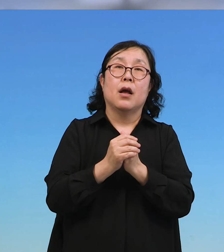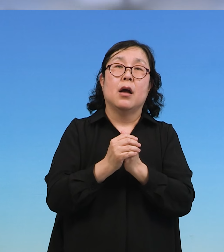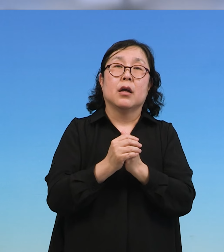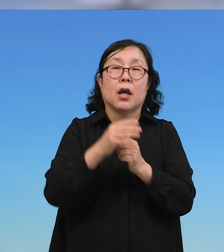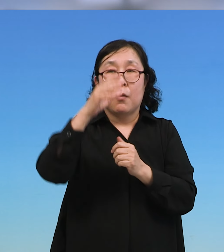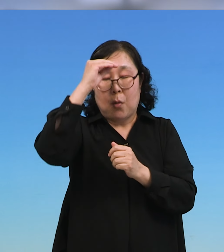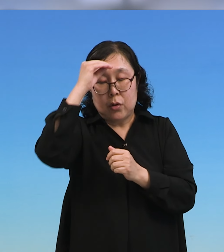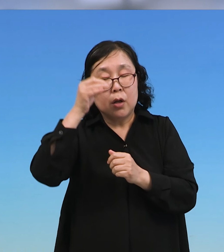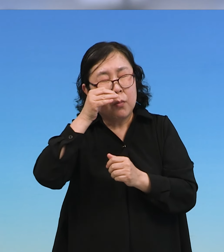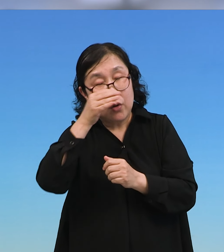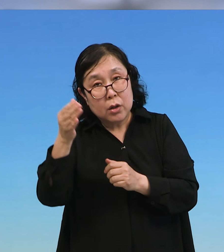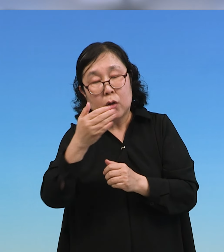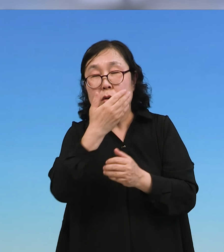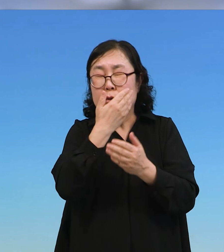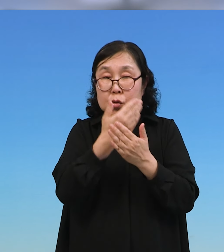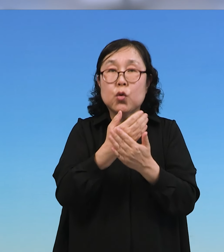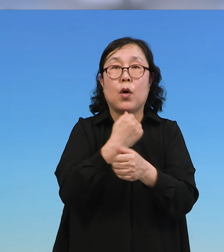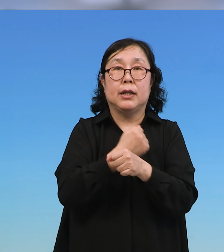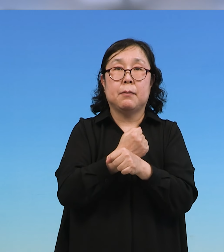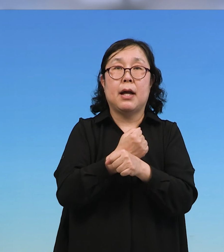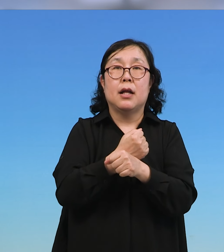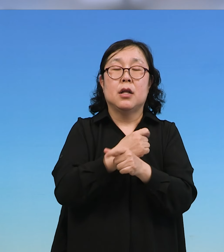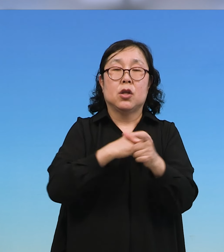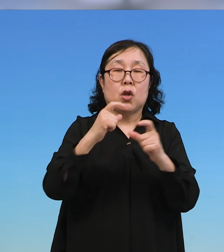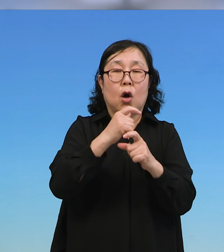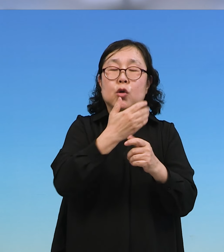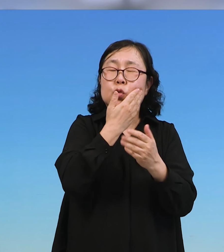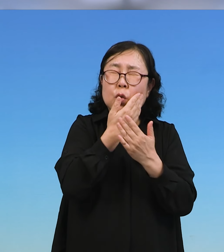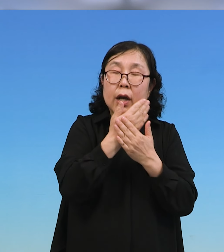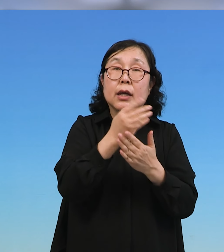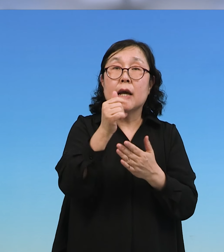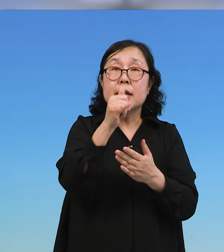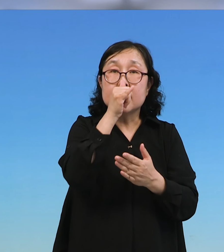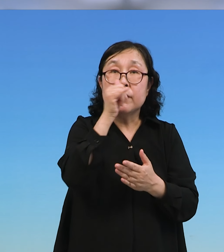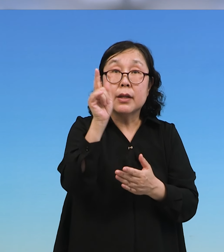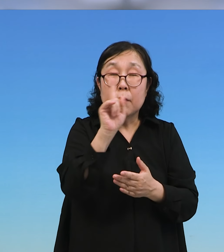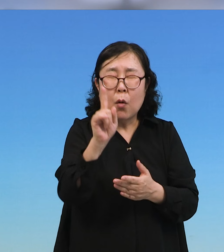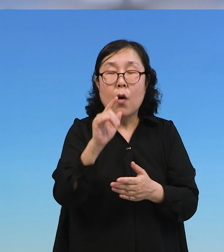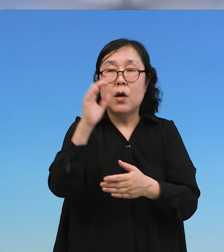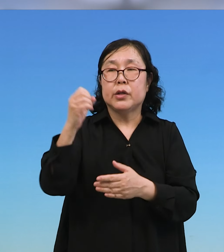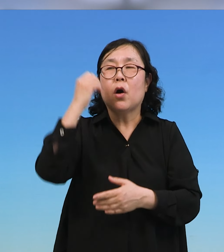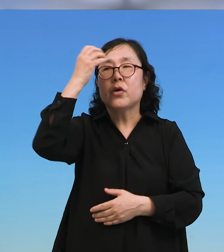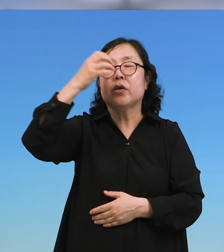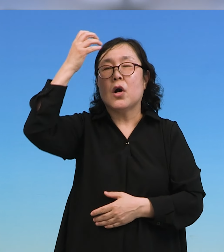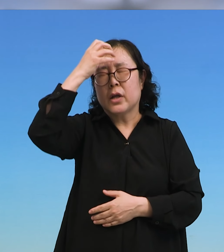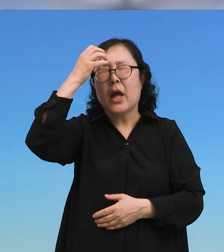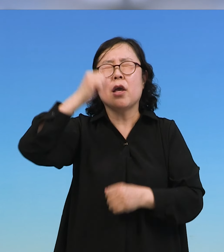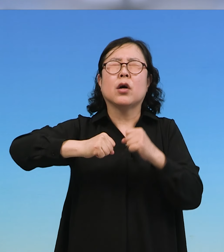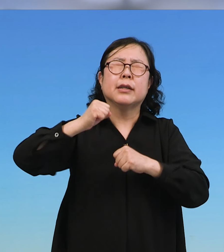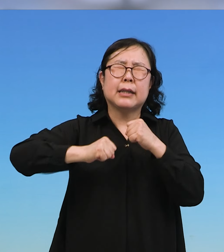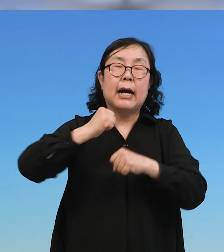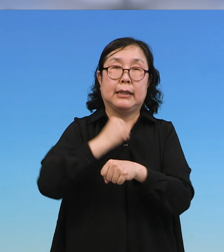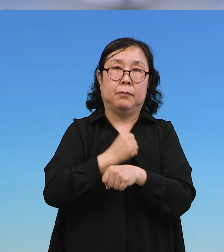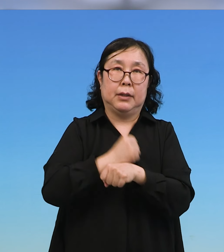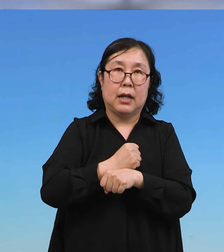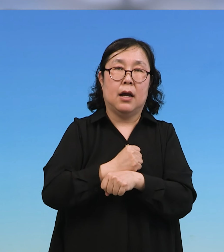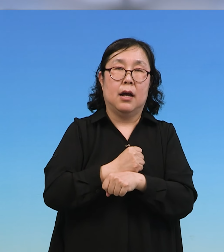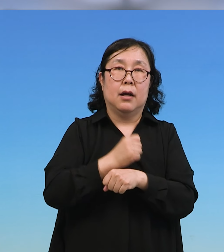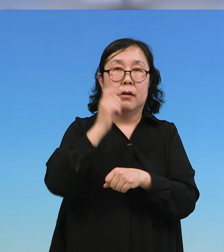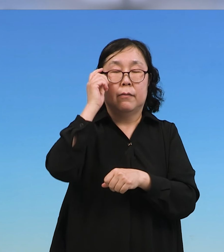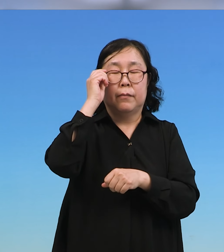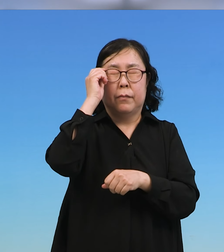더 중요한 건 성령의 역사하심이에요. 지도자는 좀 부실한데, 지도자는 뭐 그냥